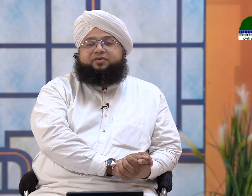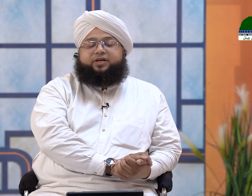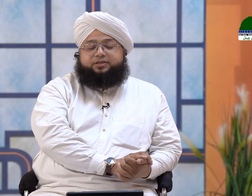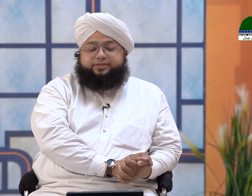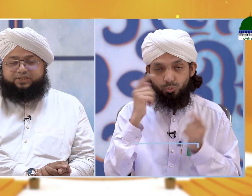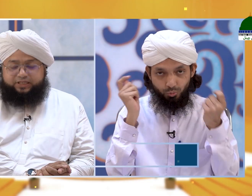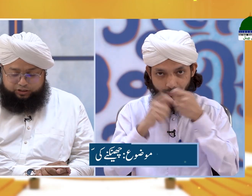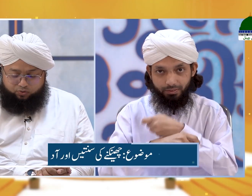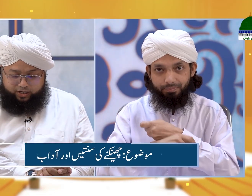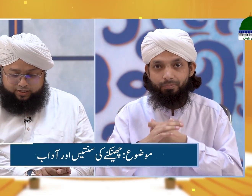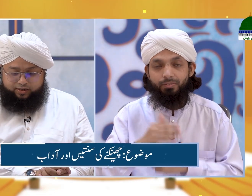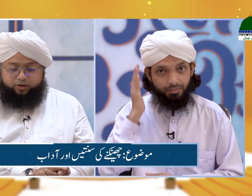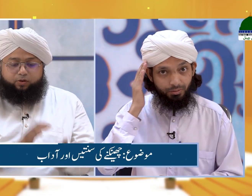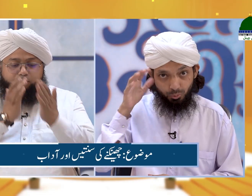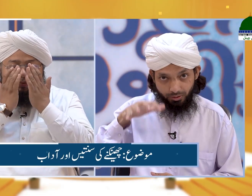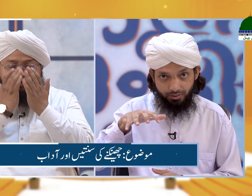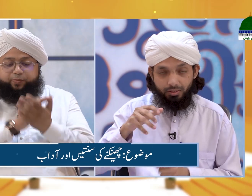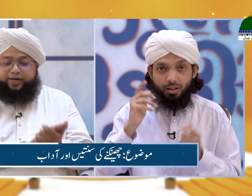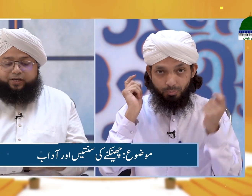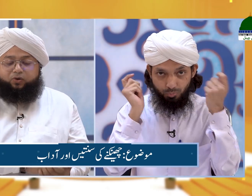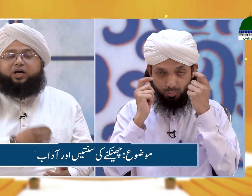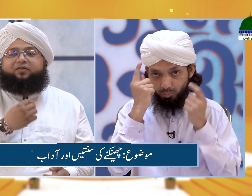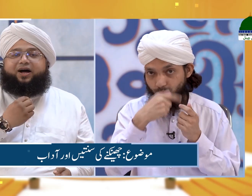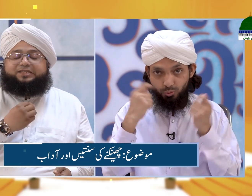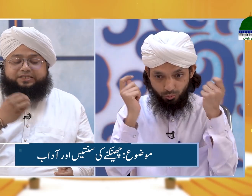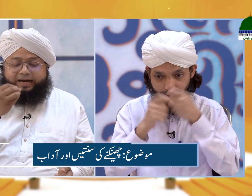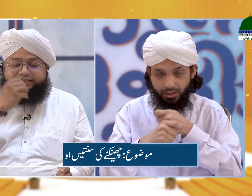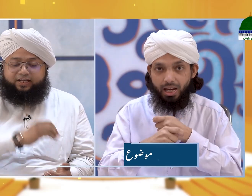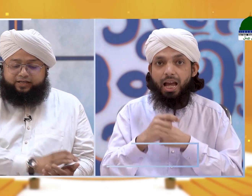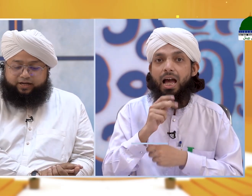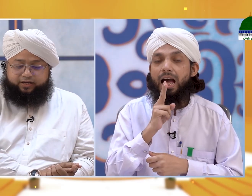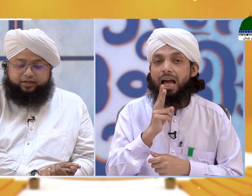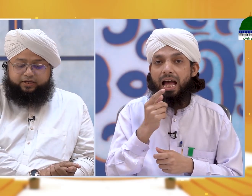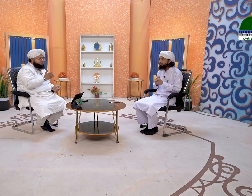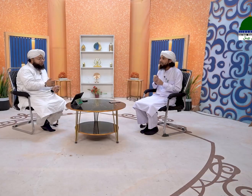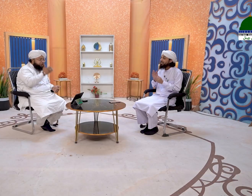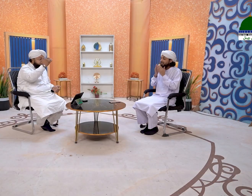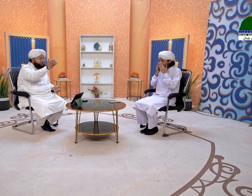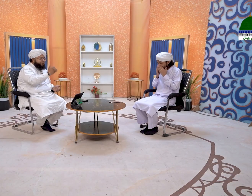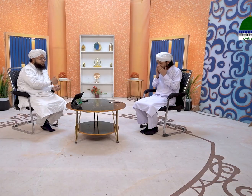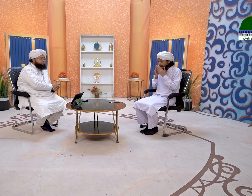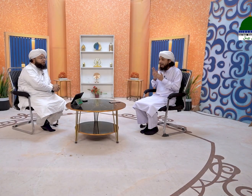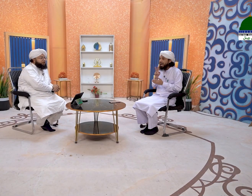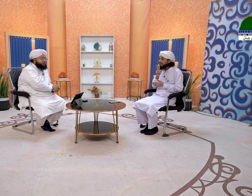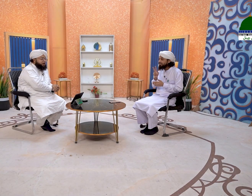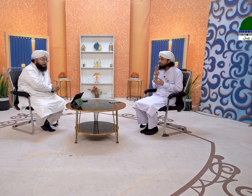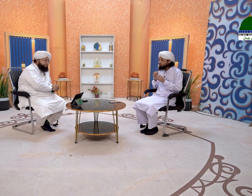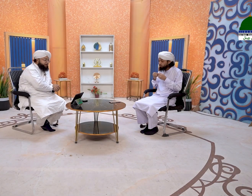وقت سر جھکائیں، منہ چھپائیں اور آواز آہستہ نکالیں۔ چھینک کی آواز بلند کرنا حماقت